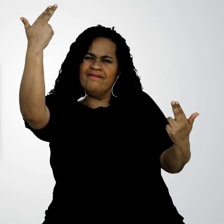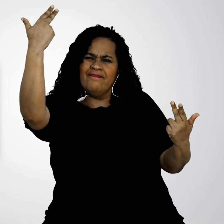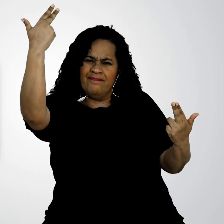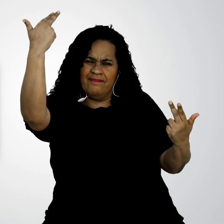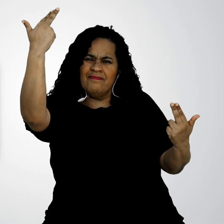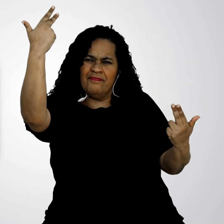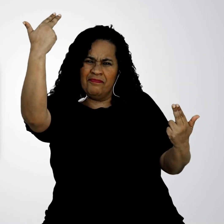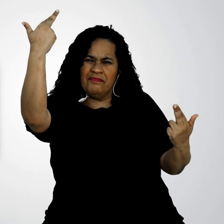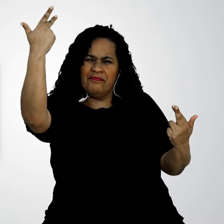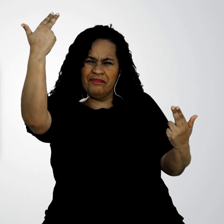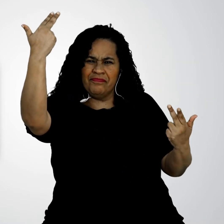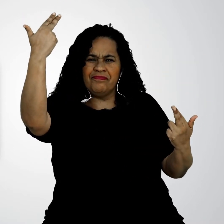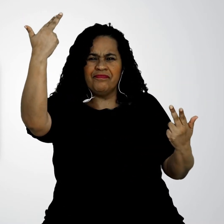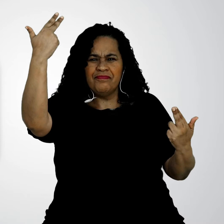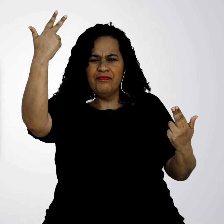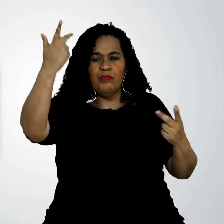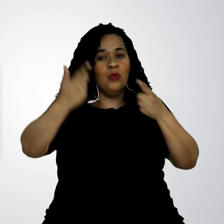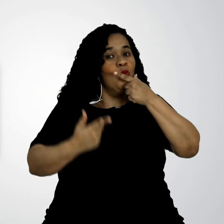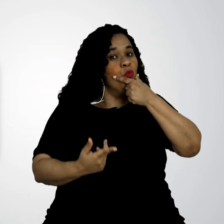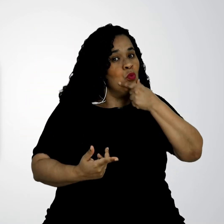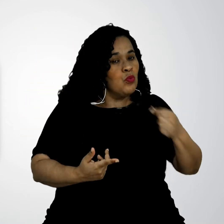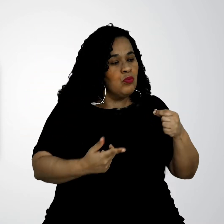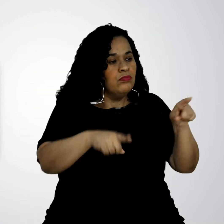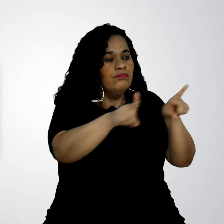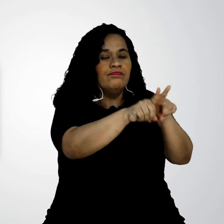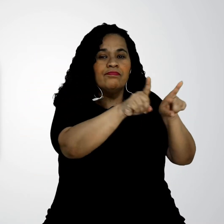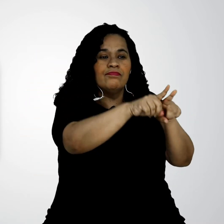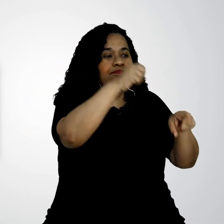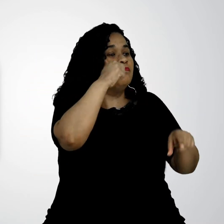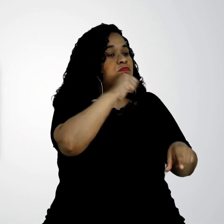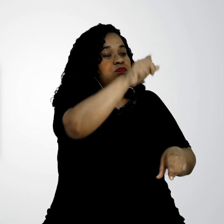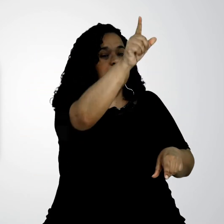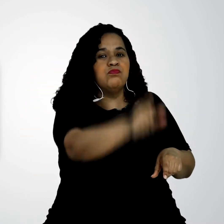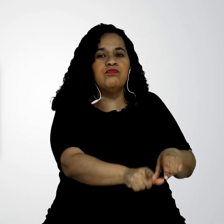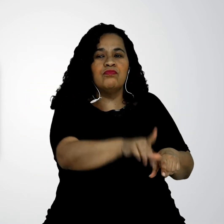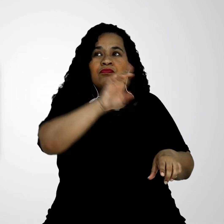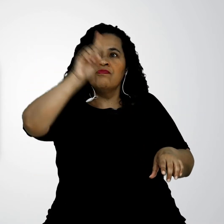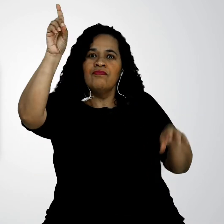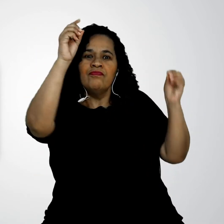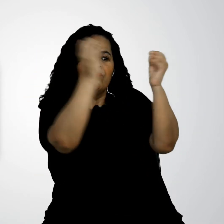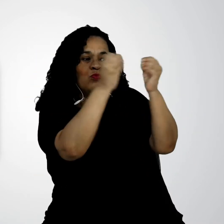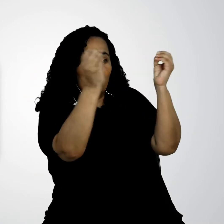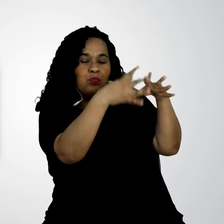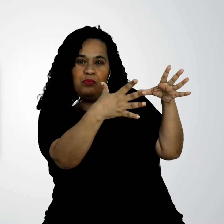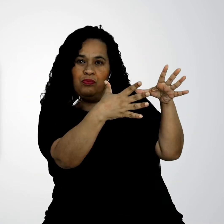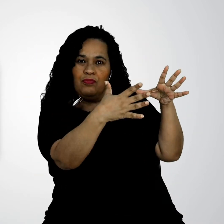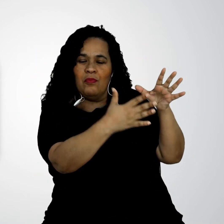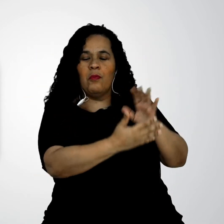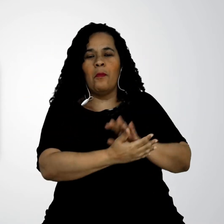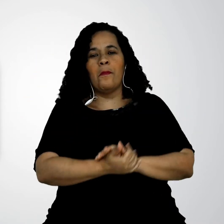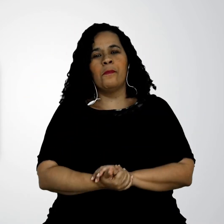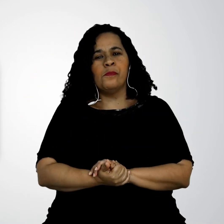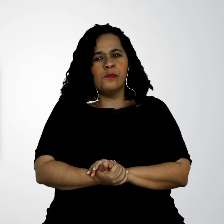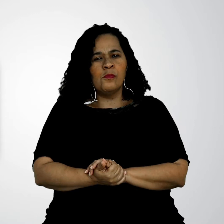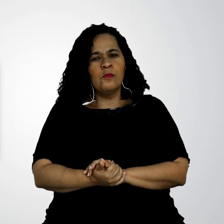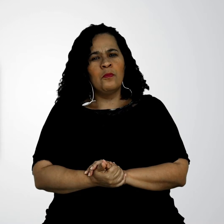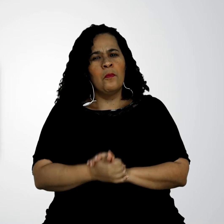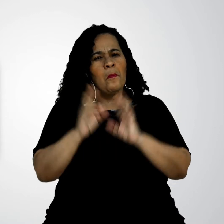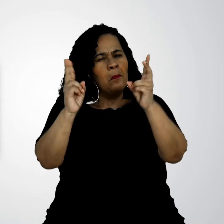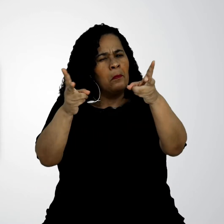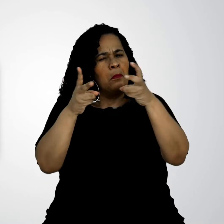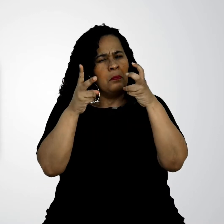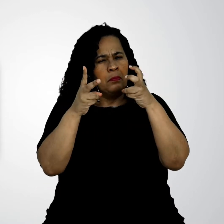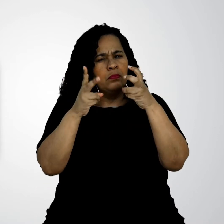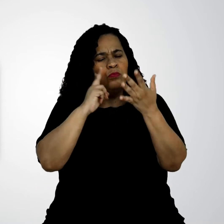o criou, homem e mulher os criou. Quando nós olhamos para a